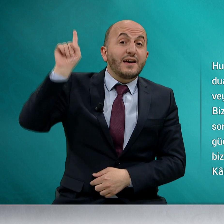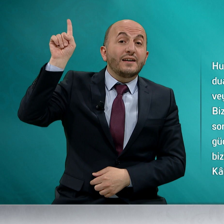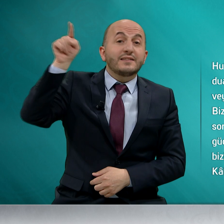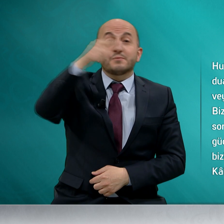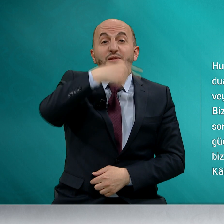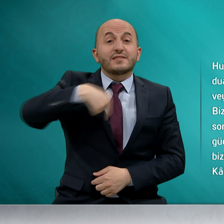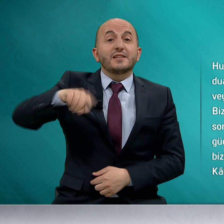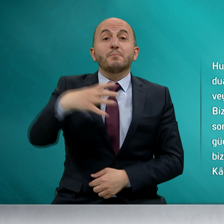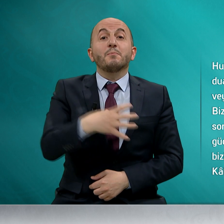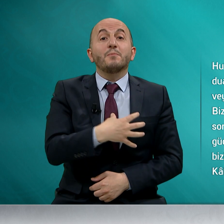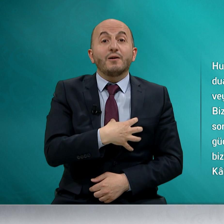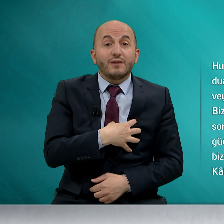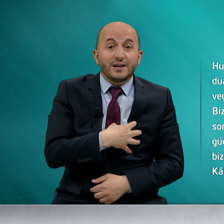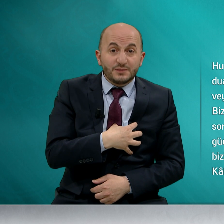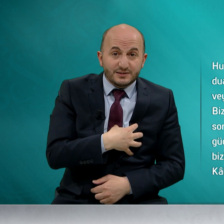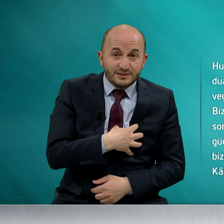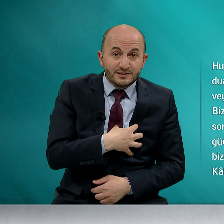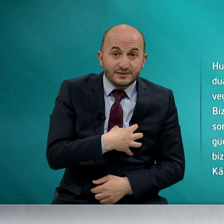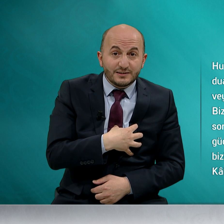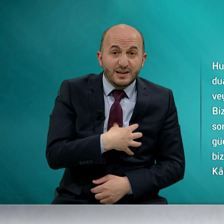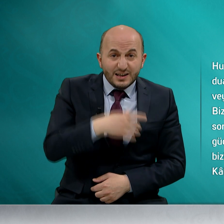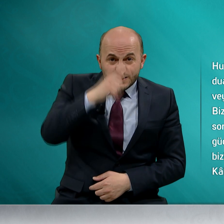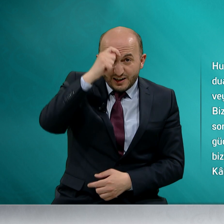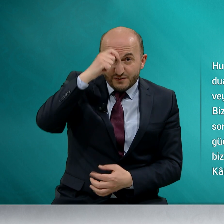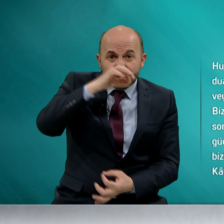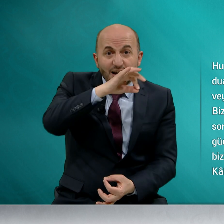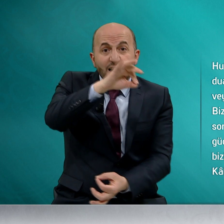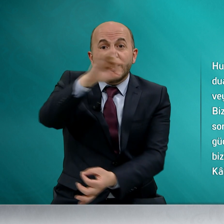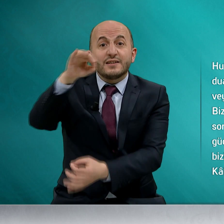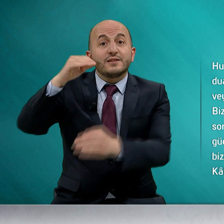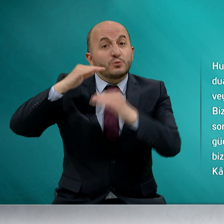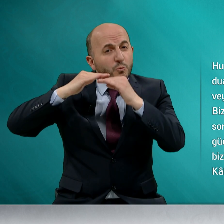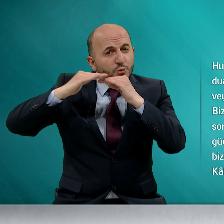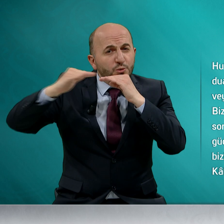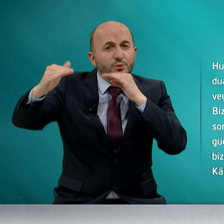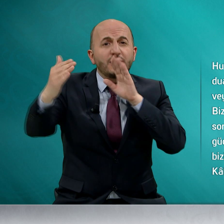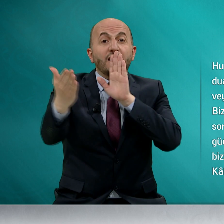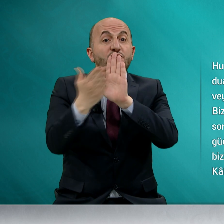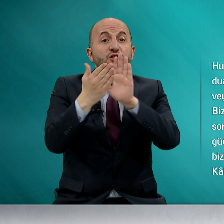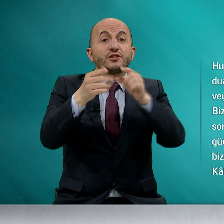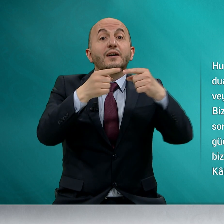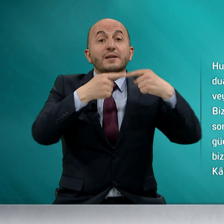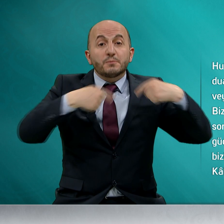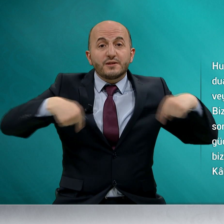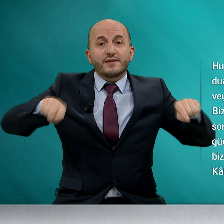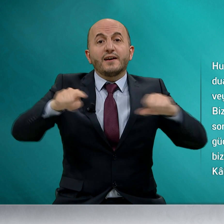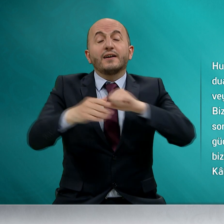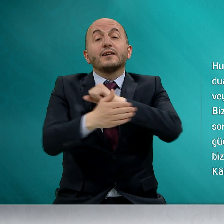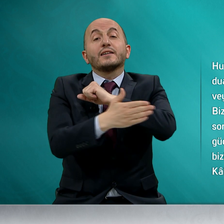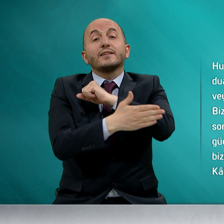Sen bizim Mevlamızsın. Kafirler topluluğuna karşı bize